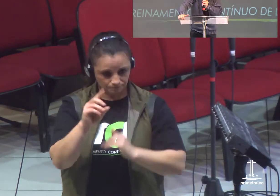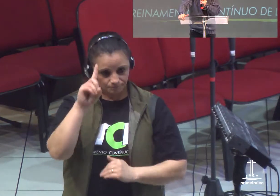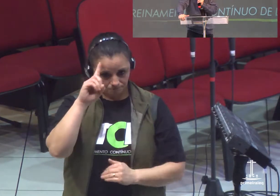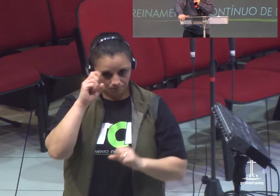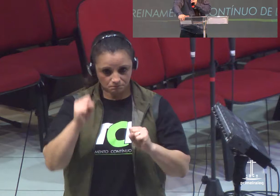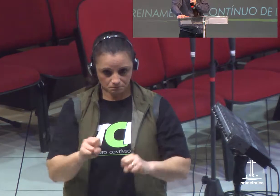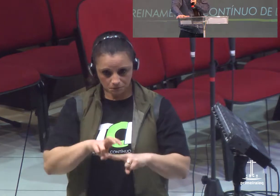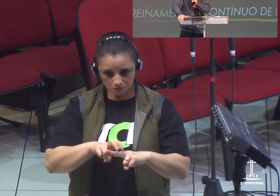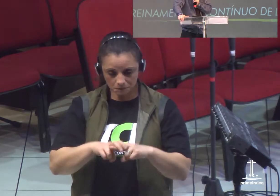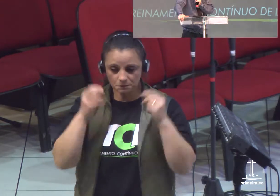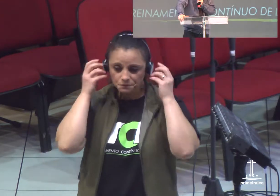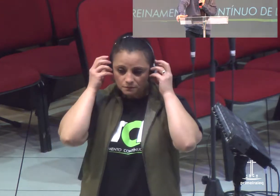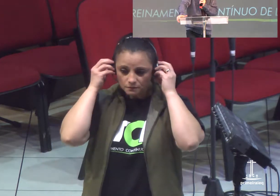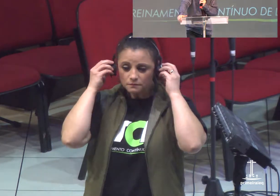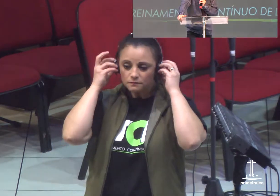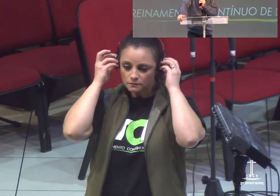Pode sentar.